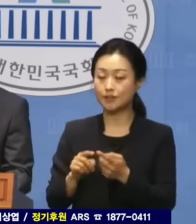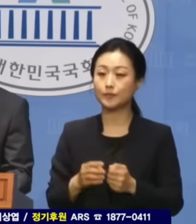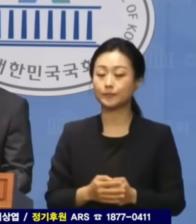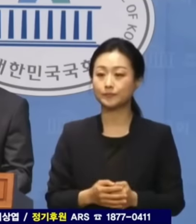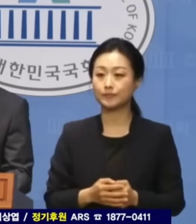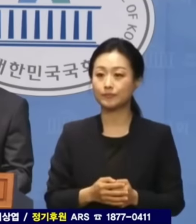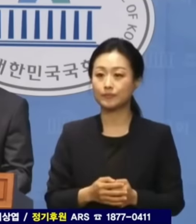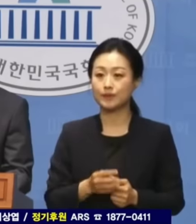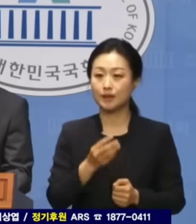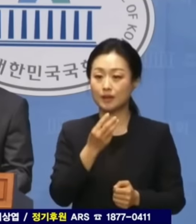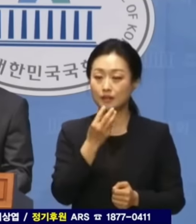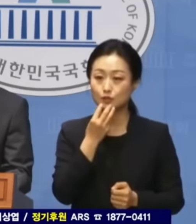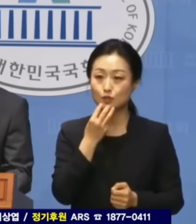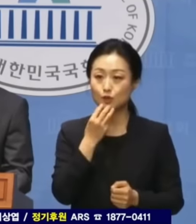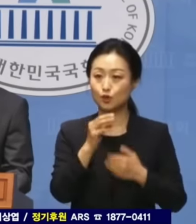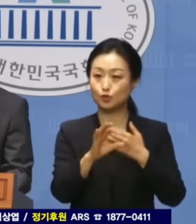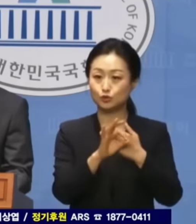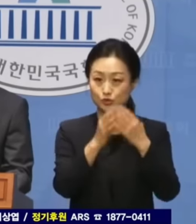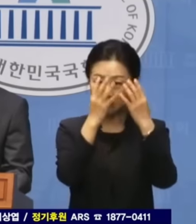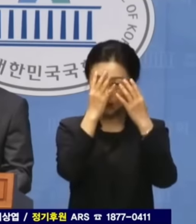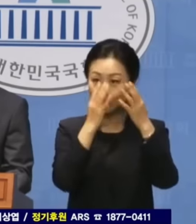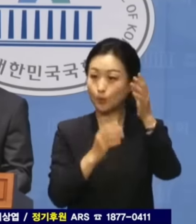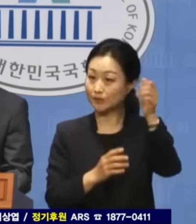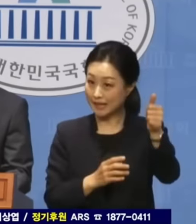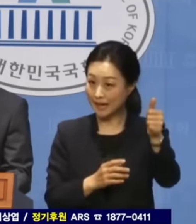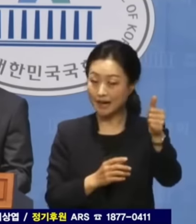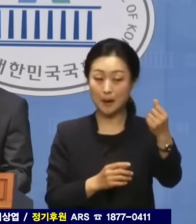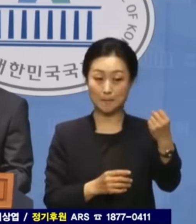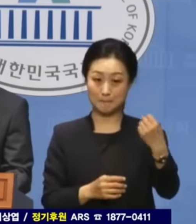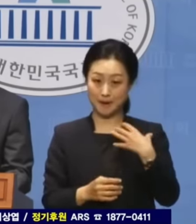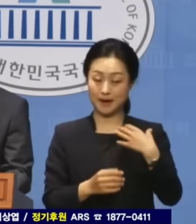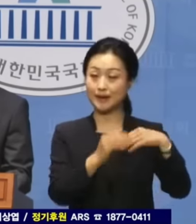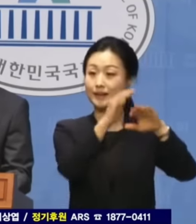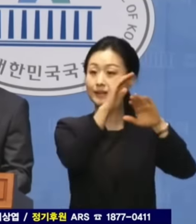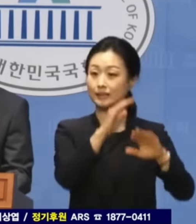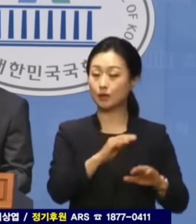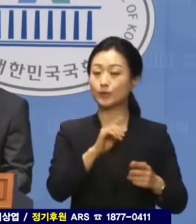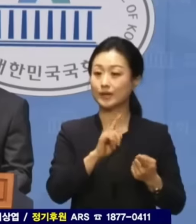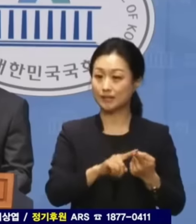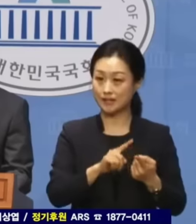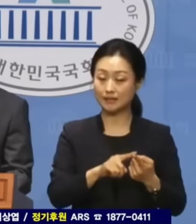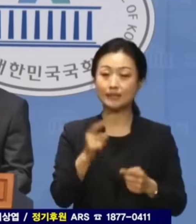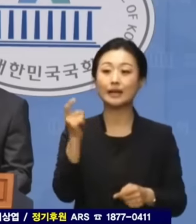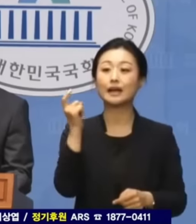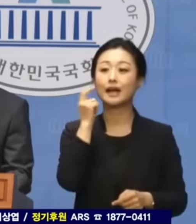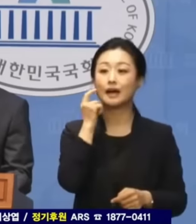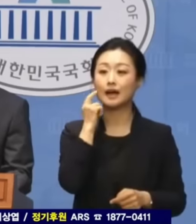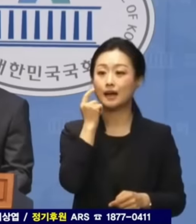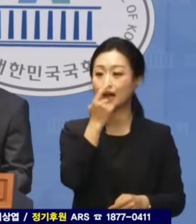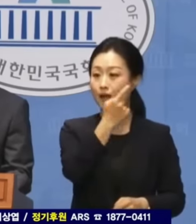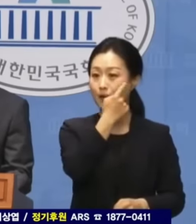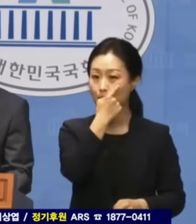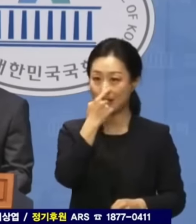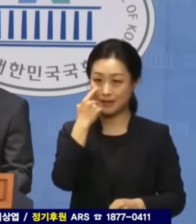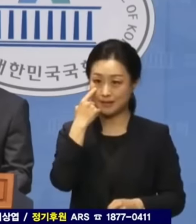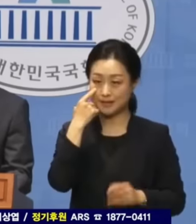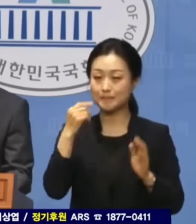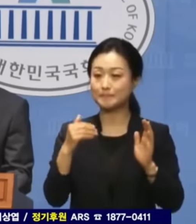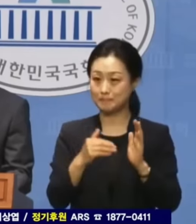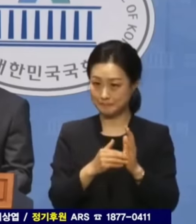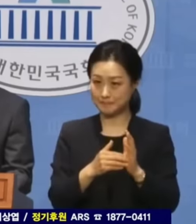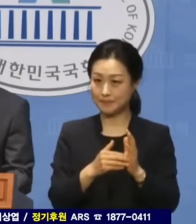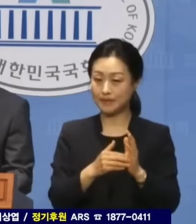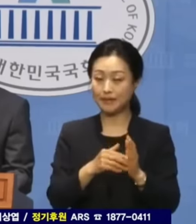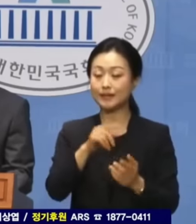서울구치소장이 우리 법사위원들에게 답한 것이 있는데 그것이 허위 사실임이